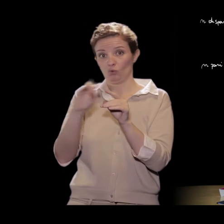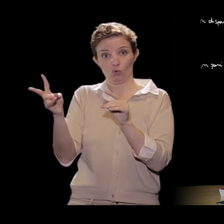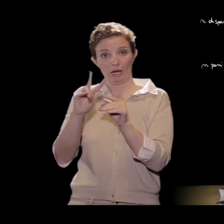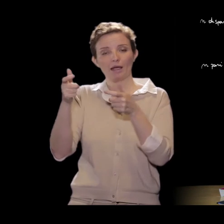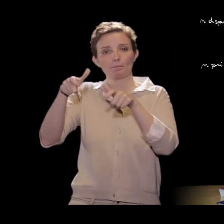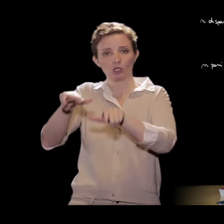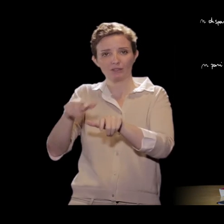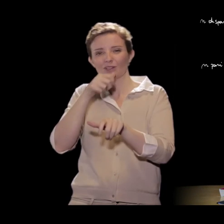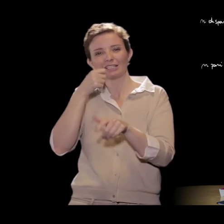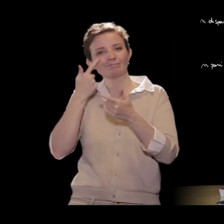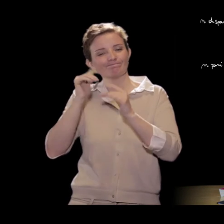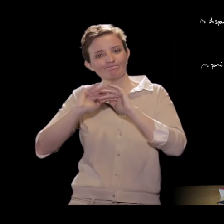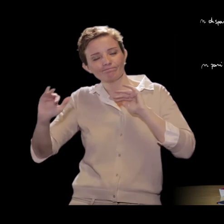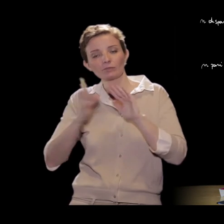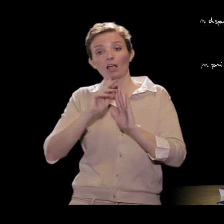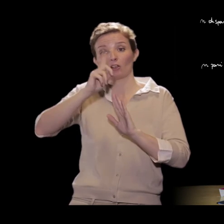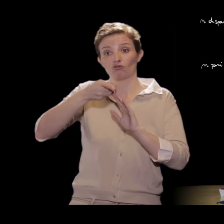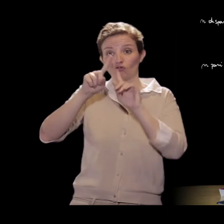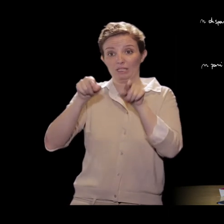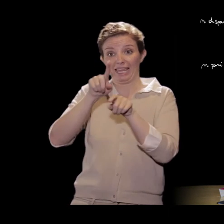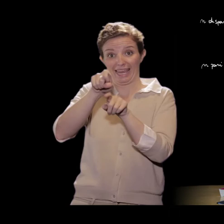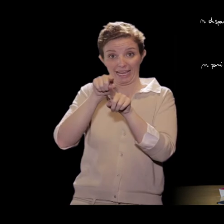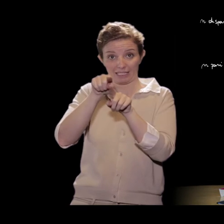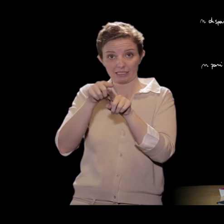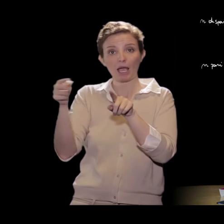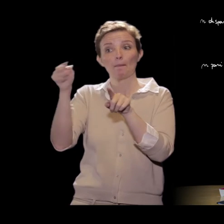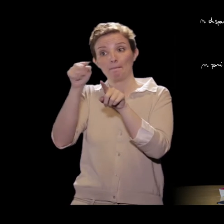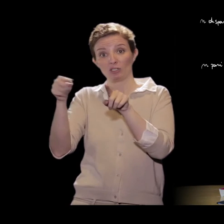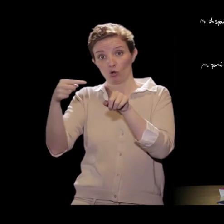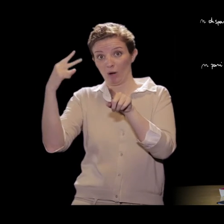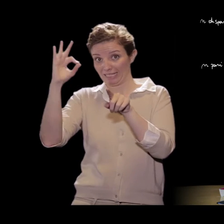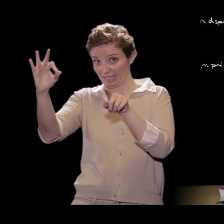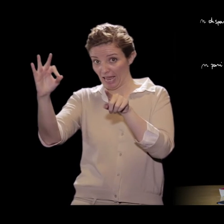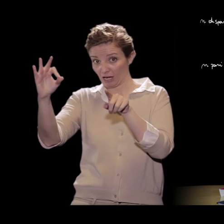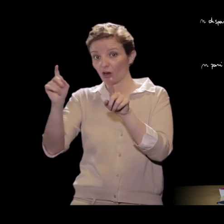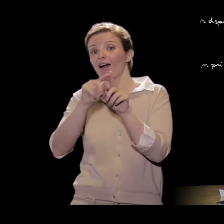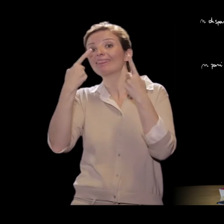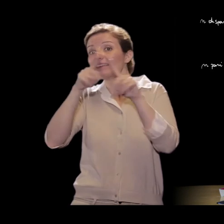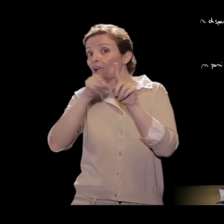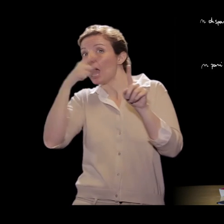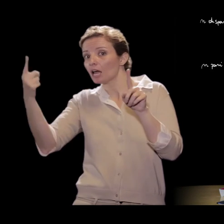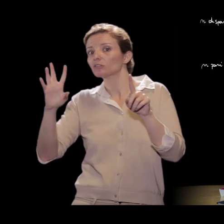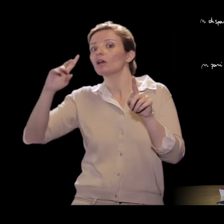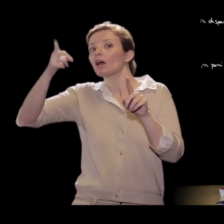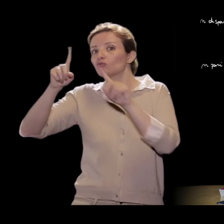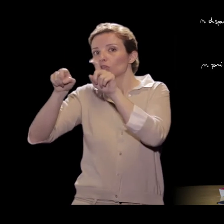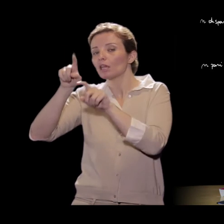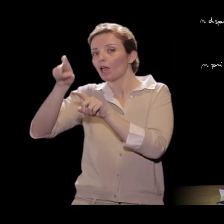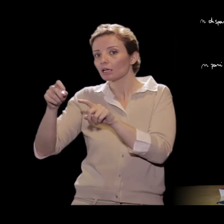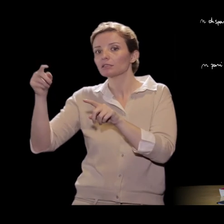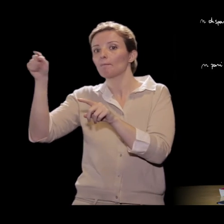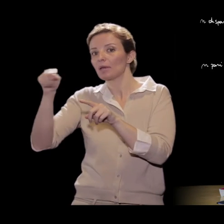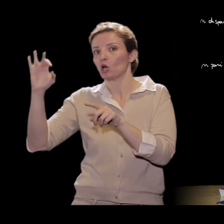distinguere il caso in cui GX è una quantità maggore o uguale di 0 dal caso in cui GX è min di 0 se